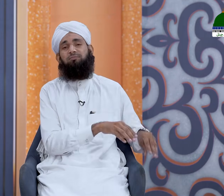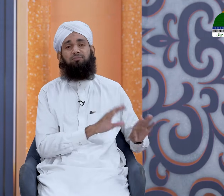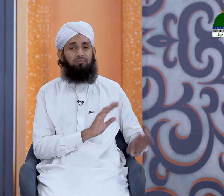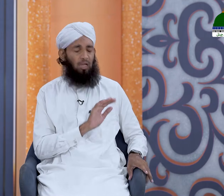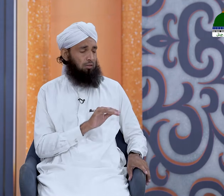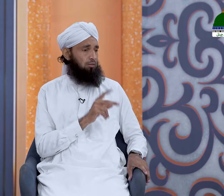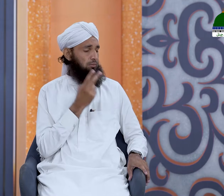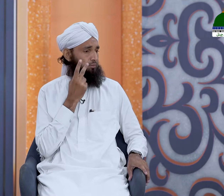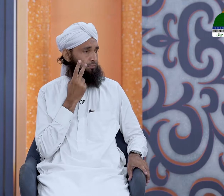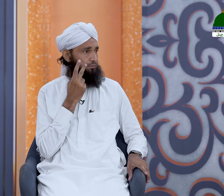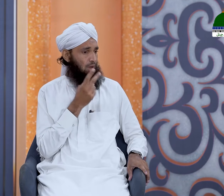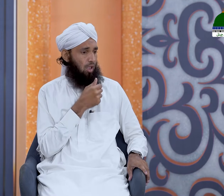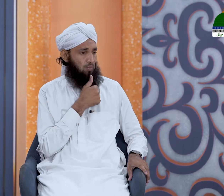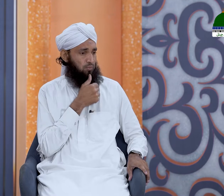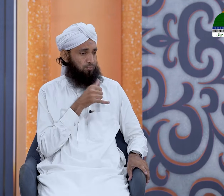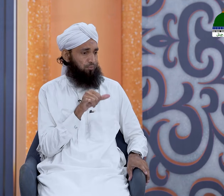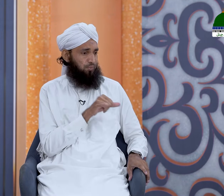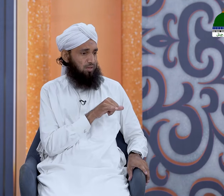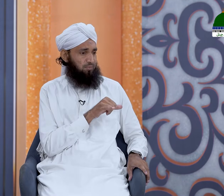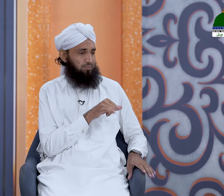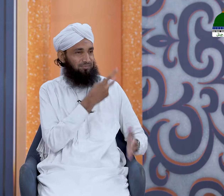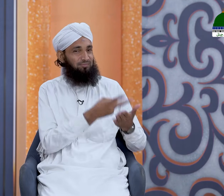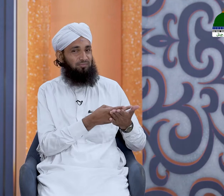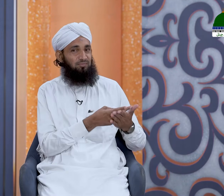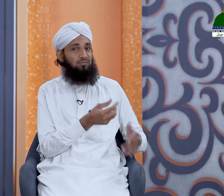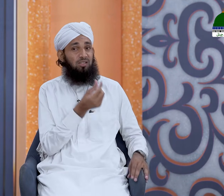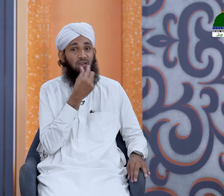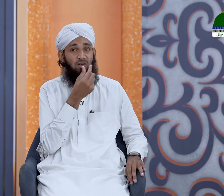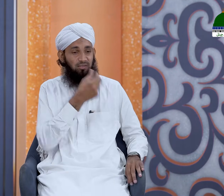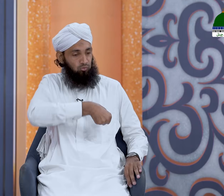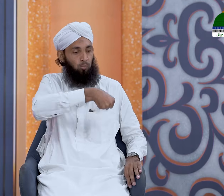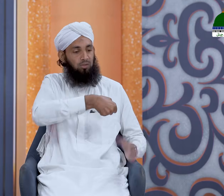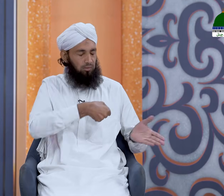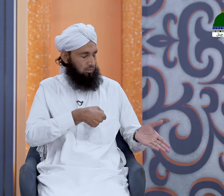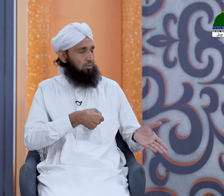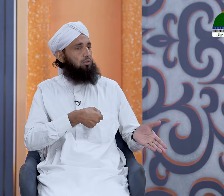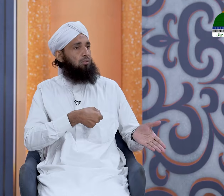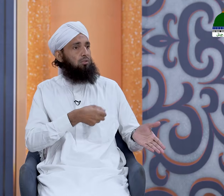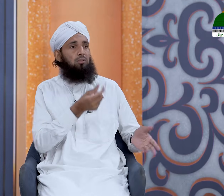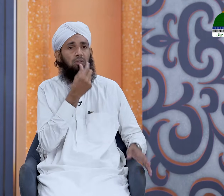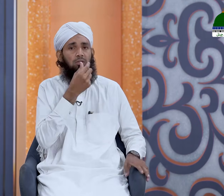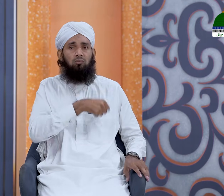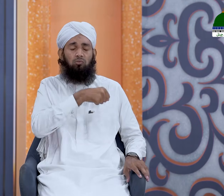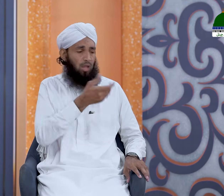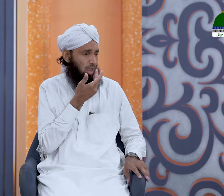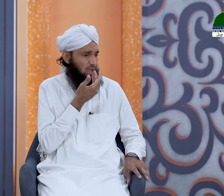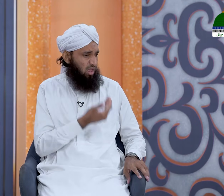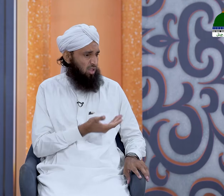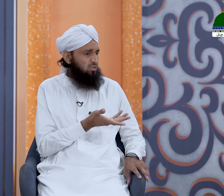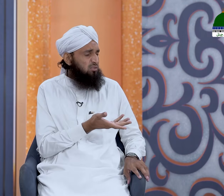دیکھا اس کے والد صاحب کے سرہانے ایک میڈیسن کی شاپ پر رکھی ہوئی ہے، دوائیوں کی شاپ پر رکھی ہوئی ہے۔ اس نے